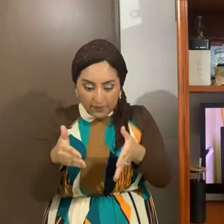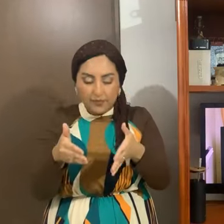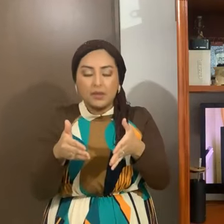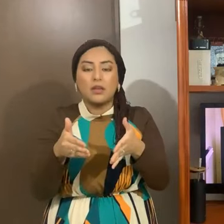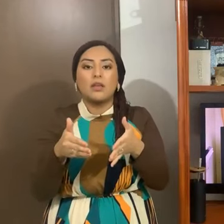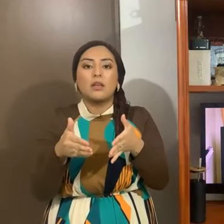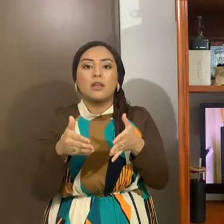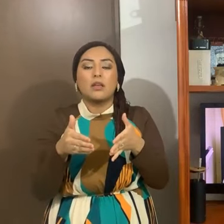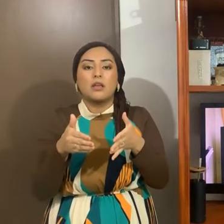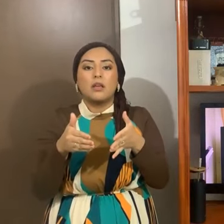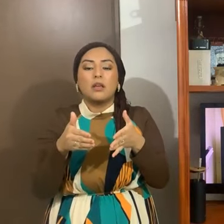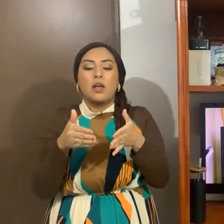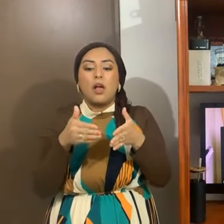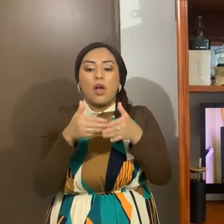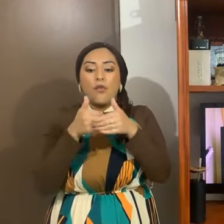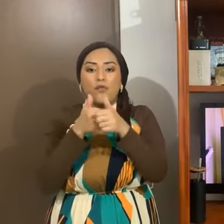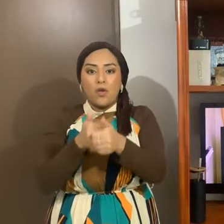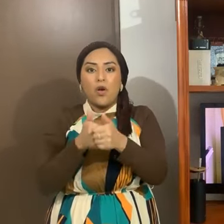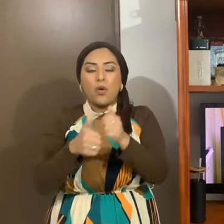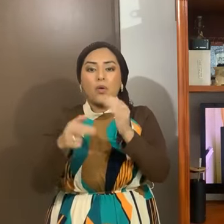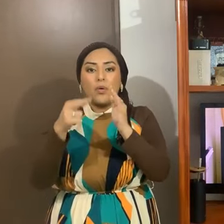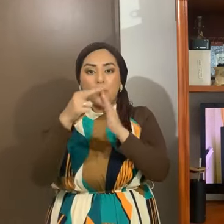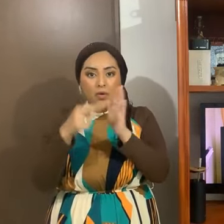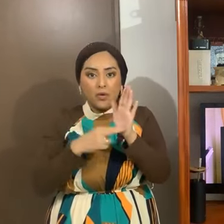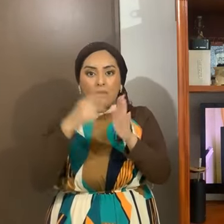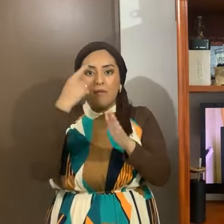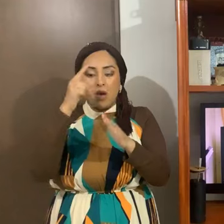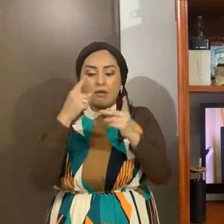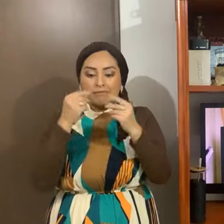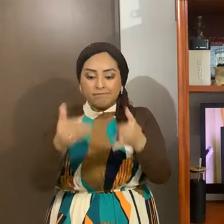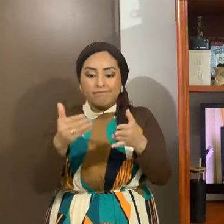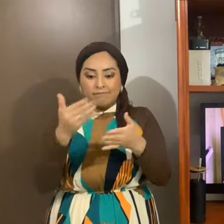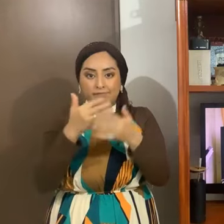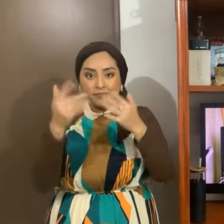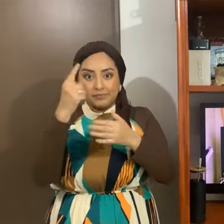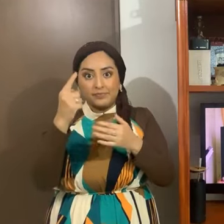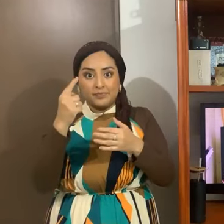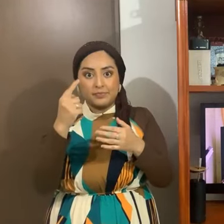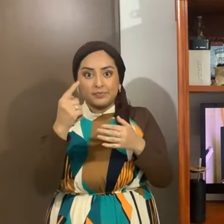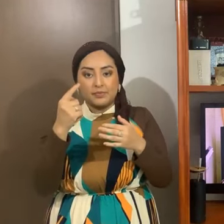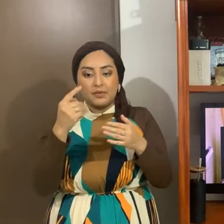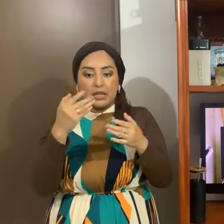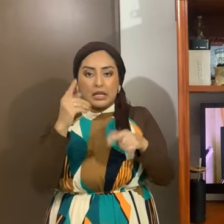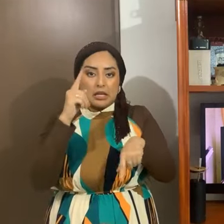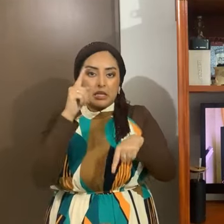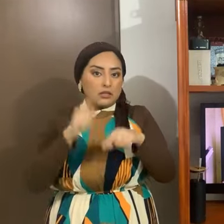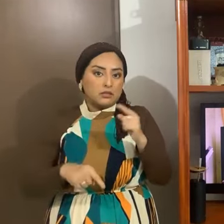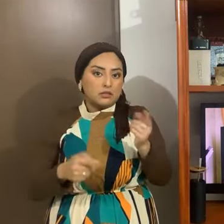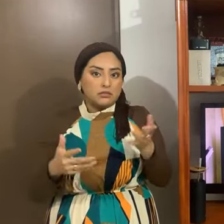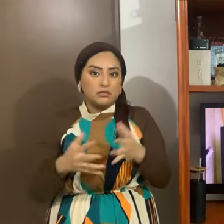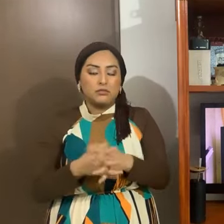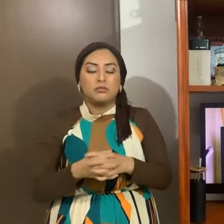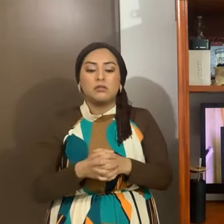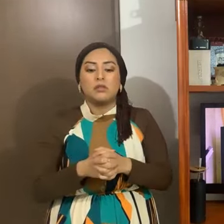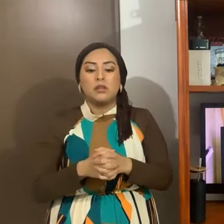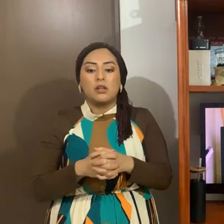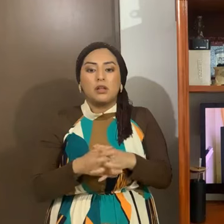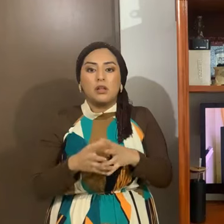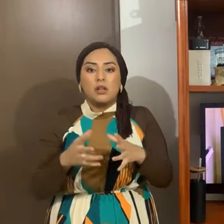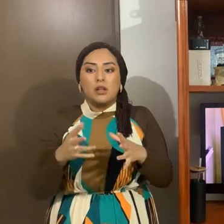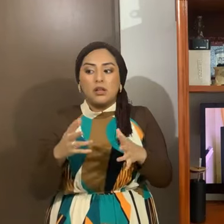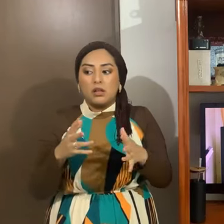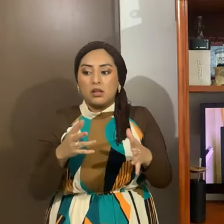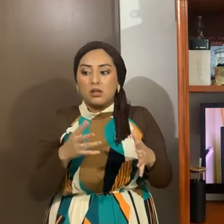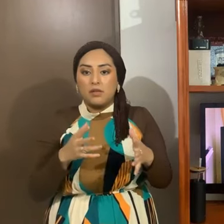poder seguir una serie de reglas para hacer algo en todo nuestro día sería algo imposible, porque tendríamos